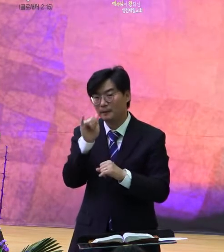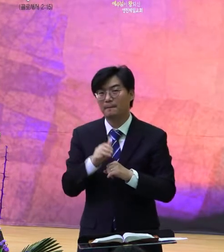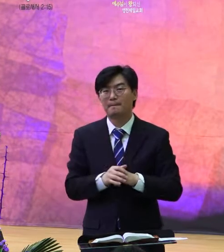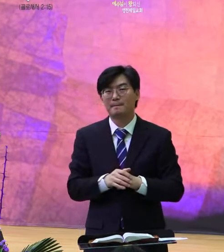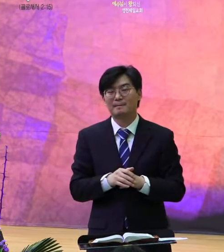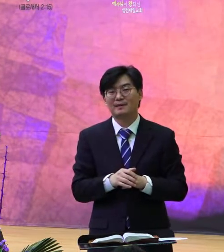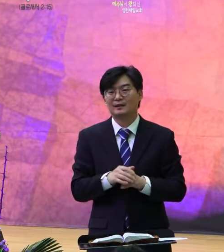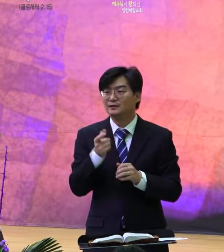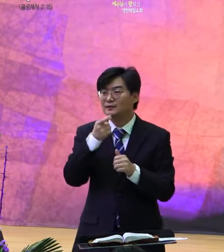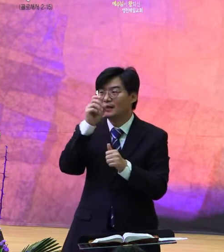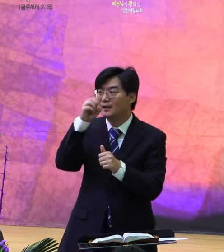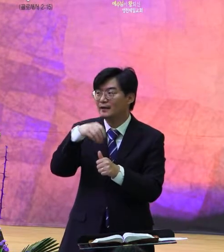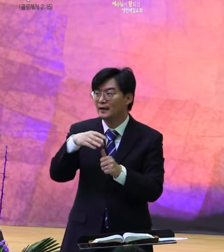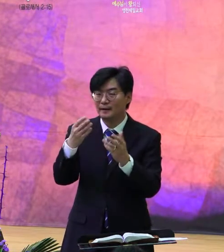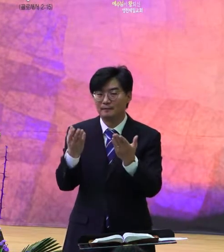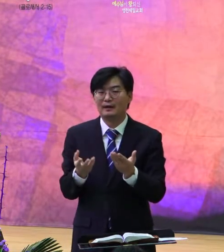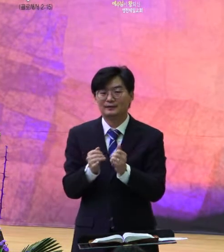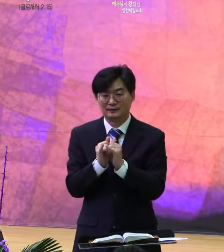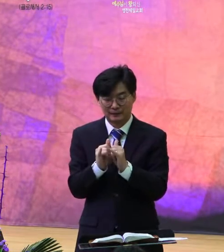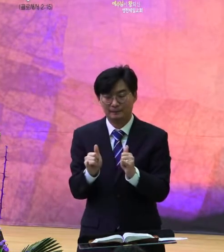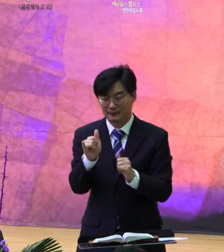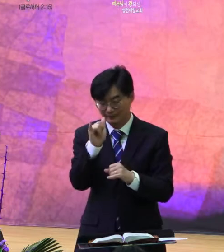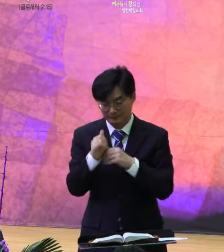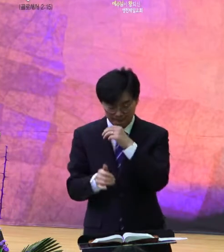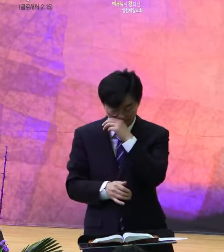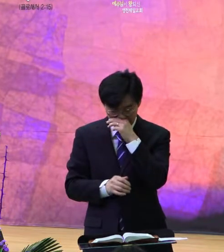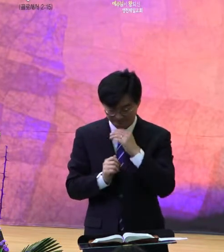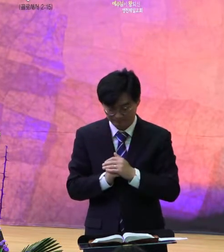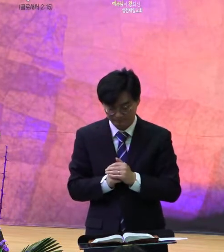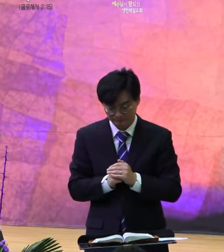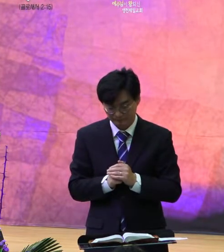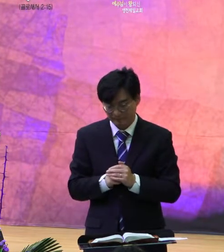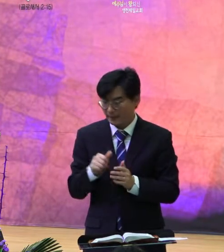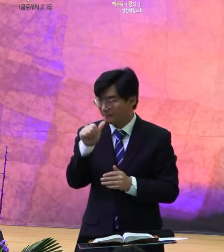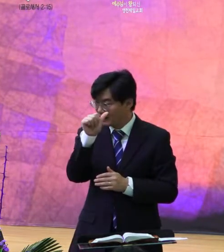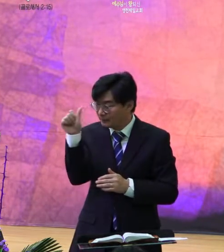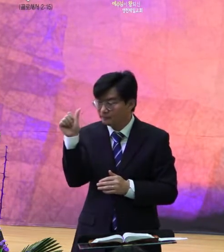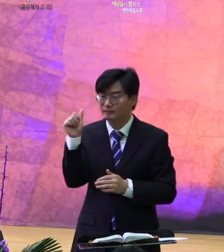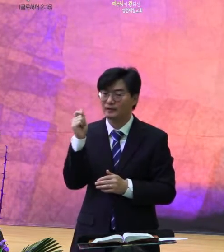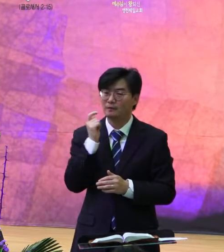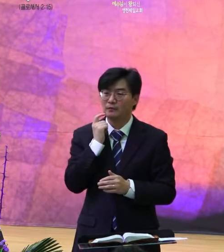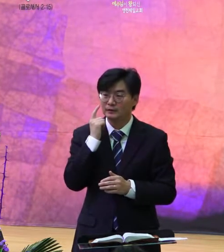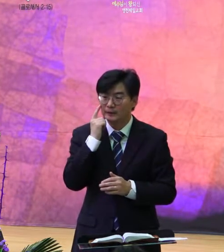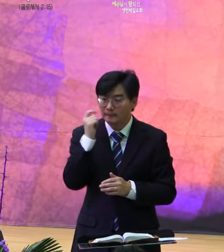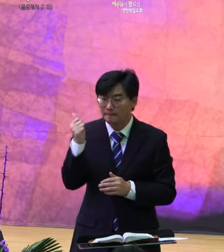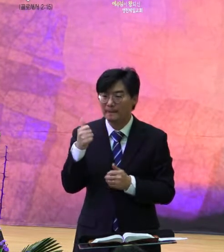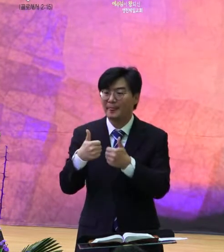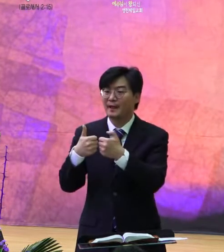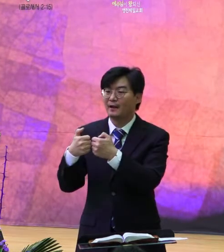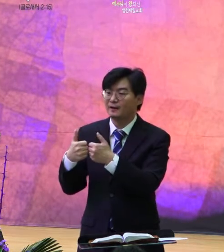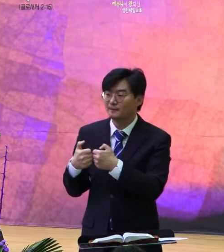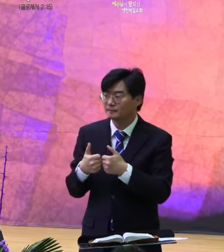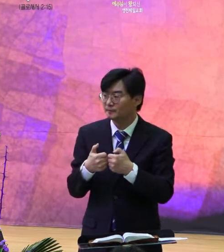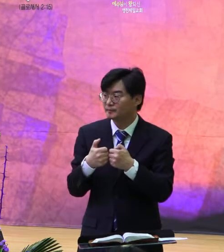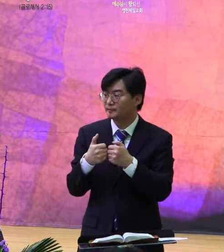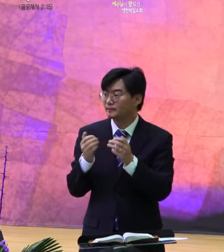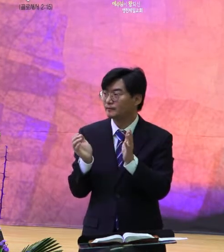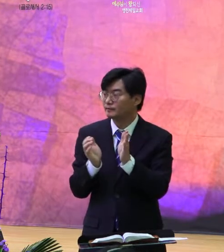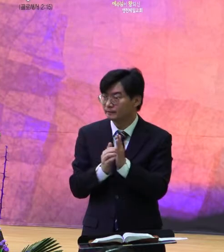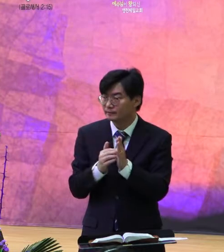여기 계신 분들이 그렇게 아마 다 대답을 하셨을 겁니다. 우리 장로님들과 목사님들 1대1로 면담을 했는데요. 문답을 진행을